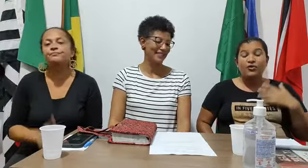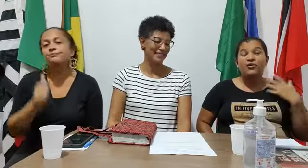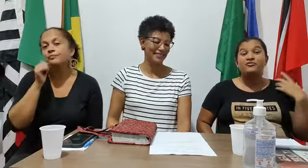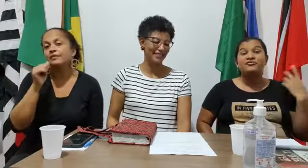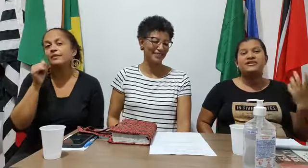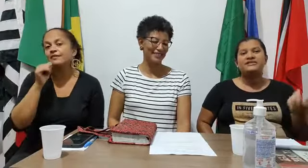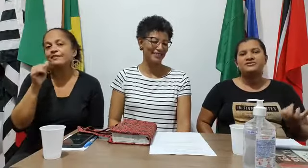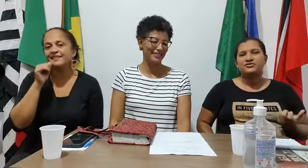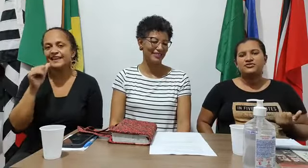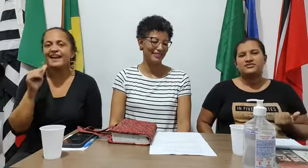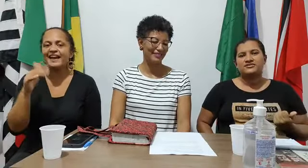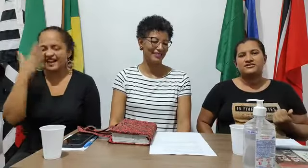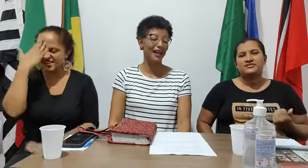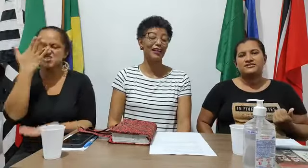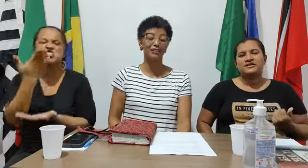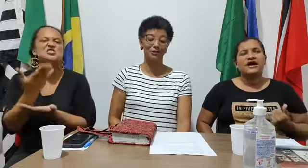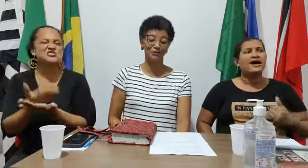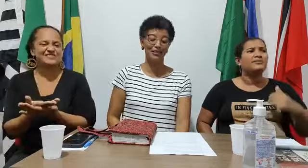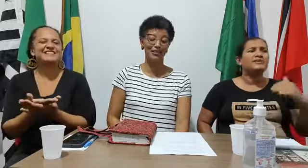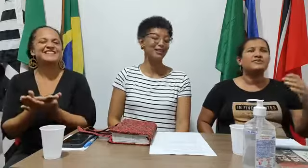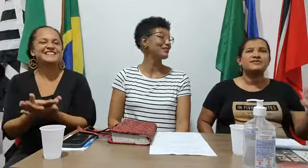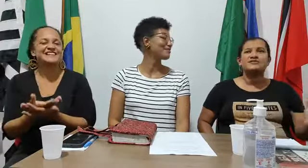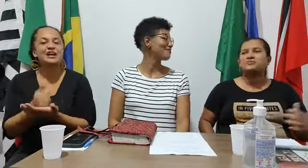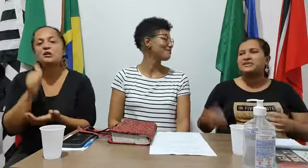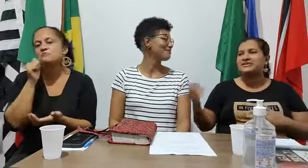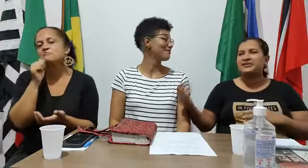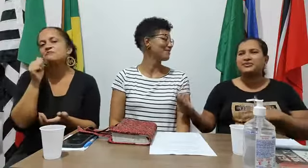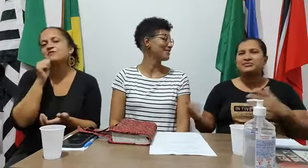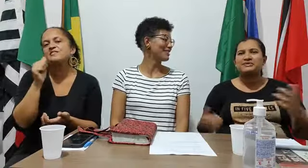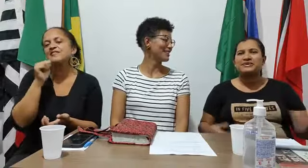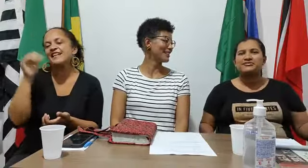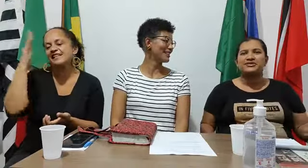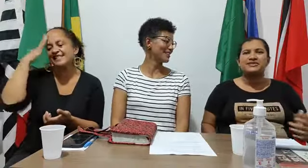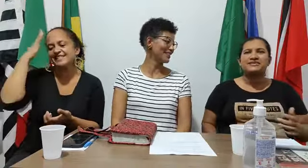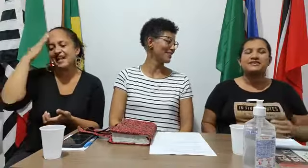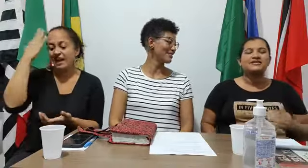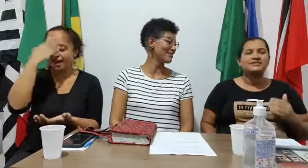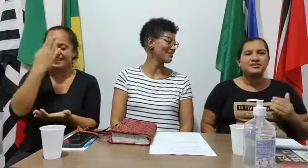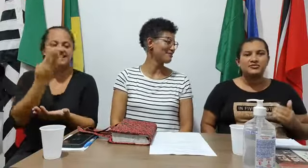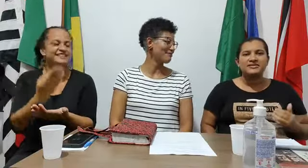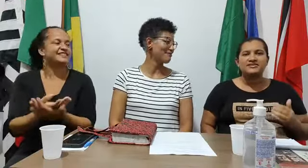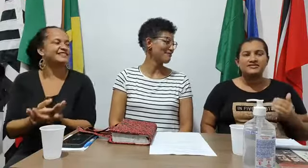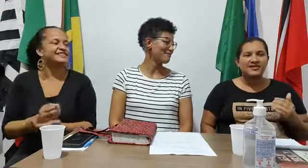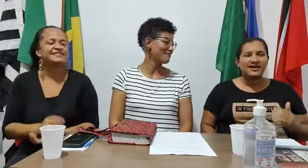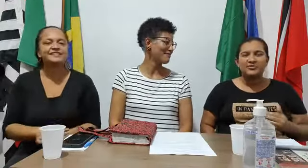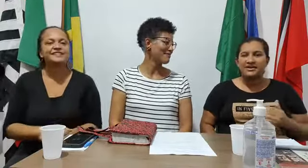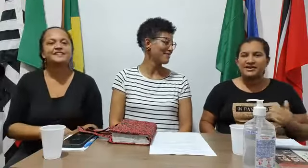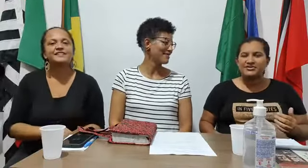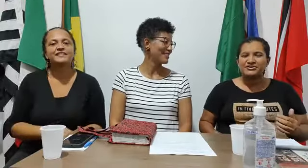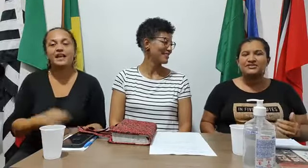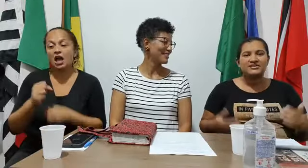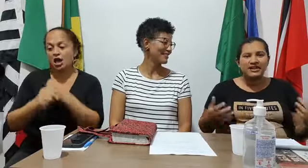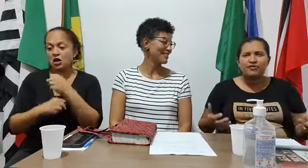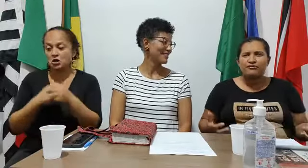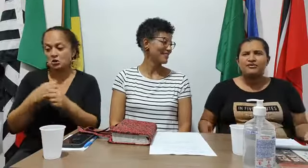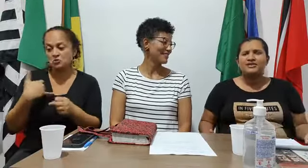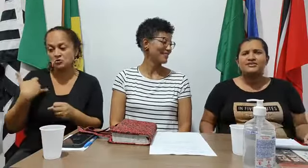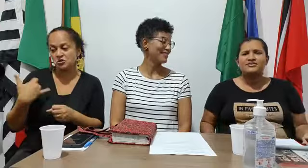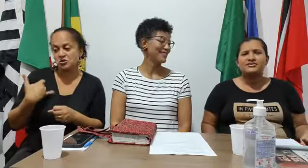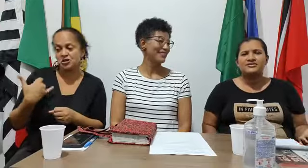Ela é confiante. Mas os anos passaram, como ele falou assim, não, mas a mulher de Deus,